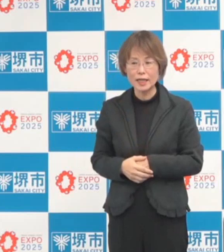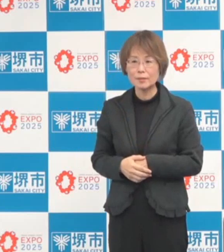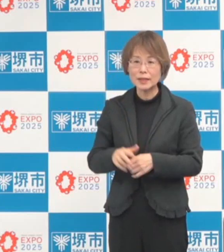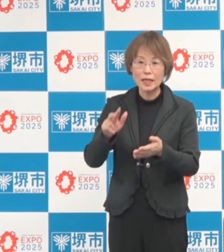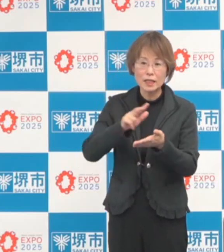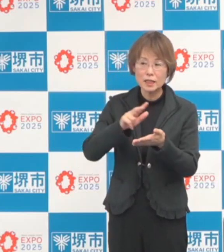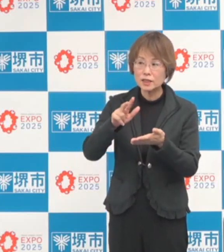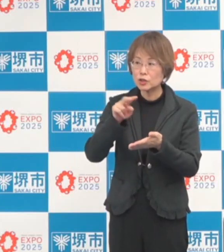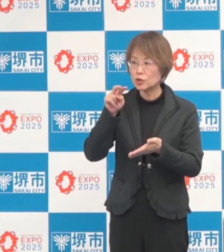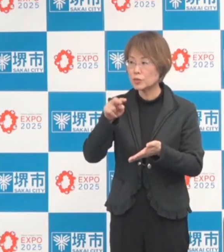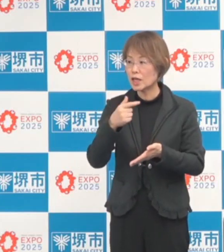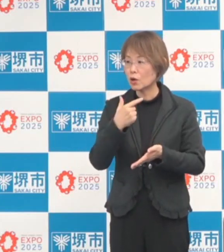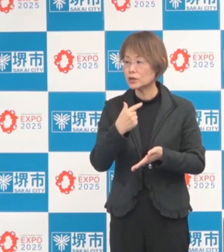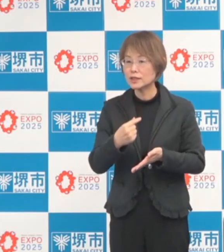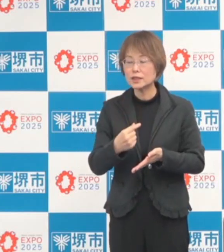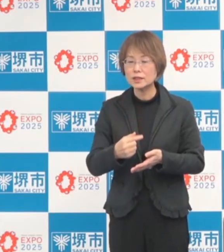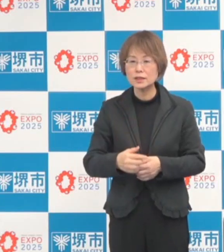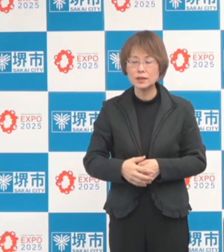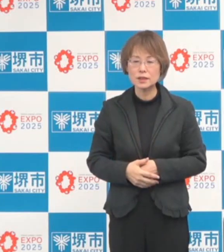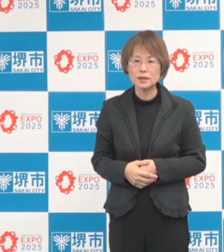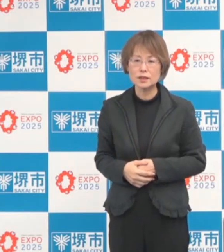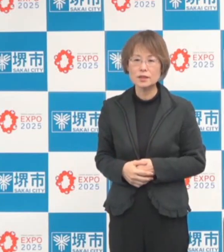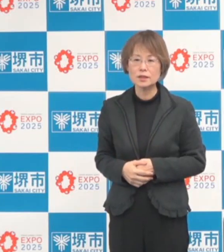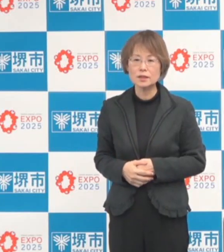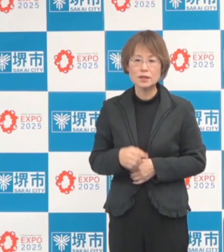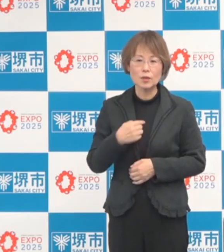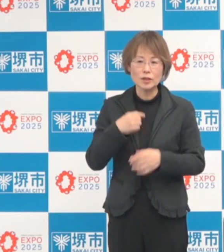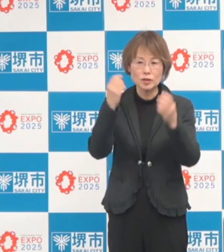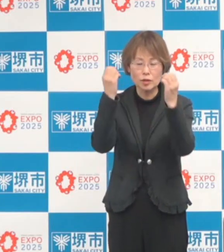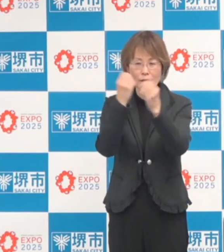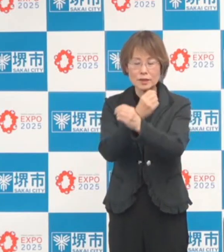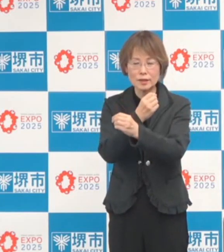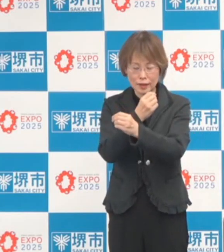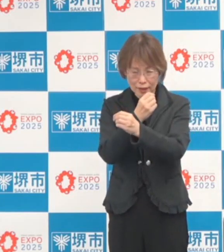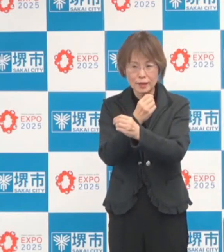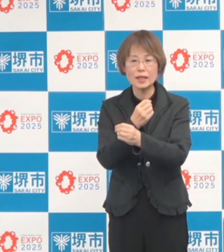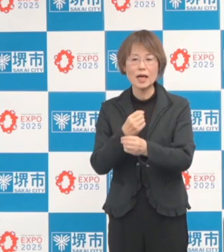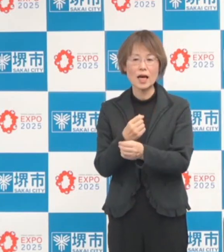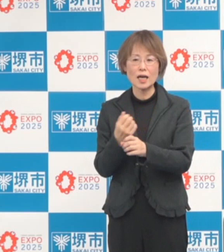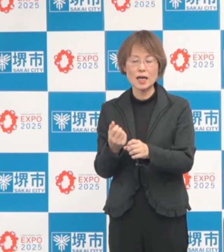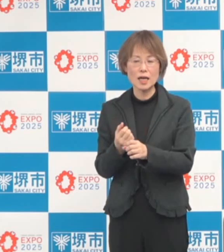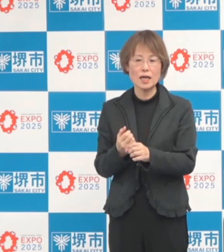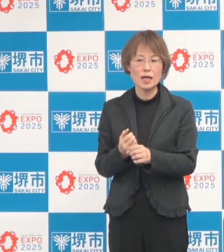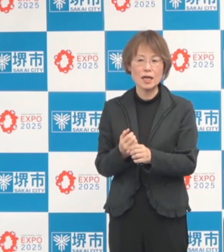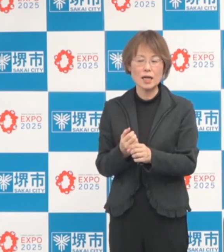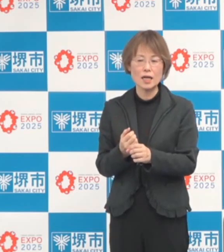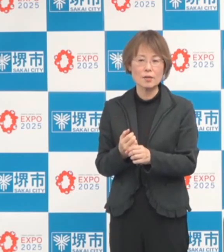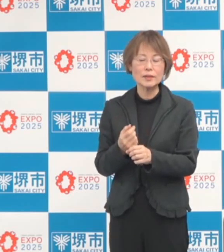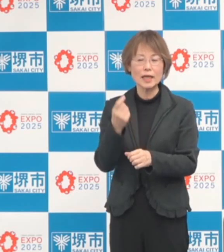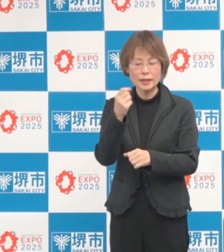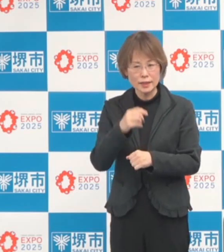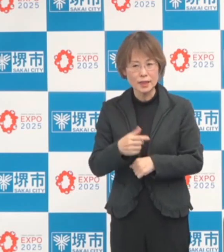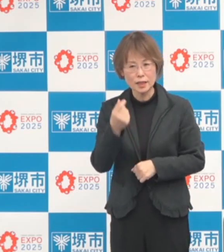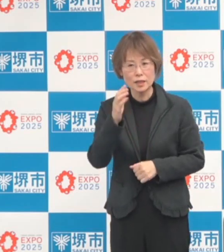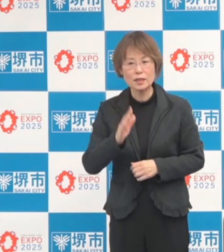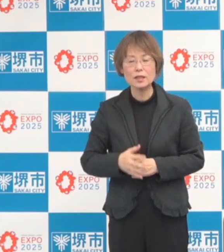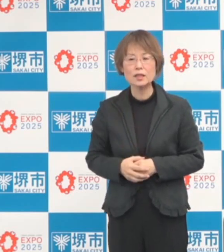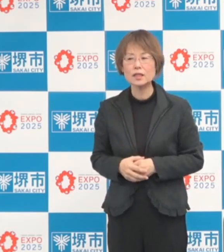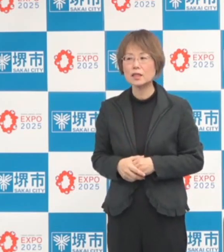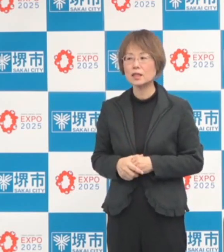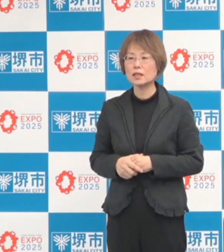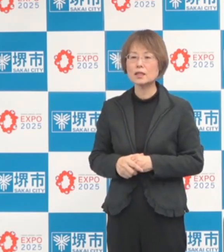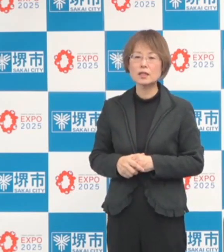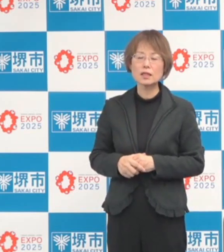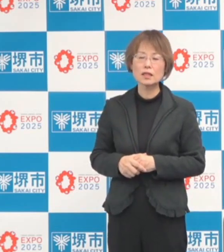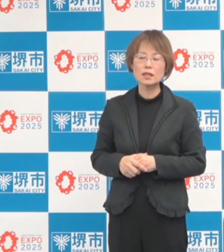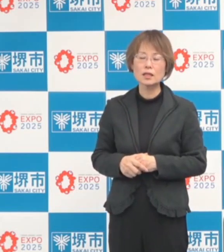ていただけたらと思いますが、ちょっともし私の方が間違えてたら訂正いたしますが、まず詳しい説明を聞いてもらいたいと思います。そして